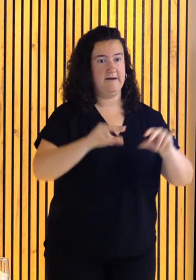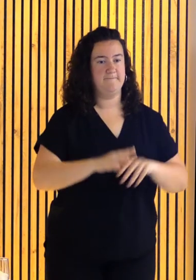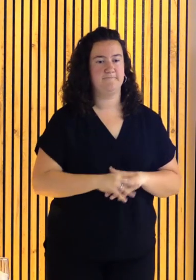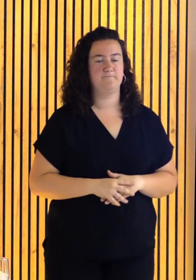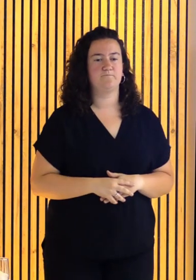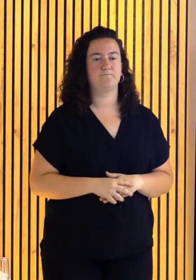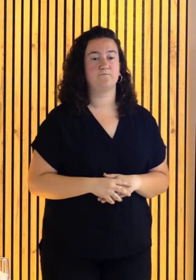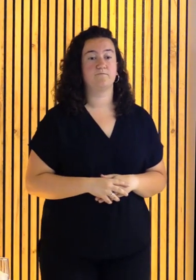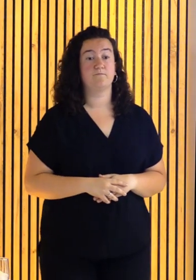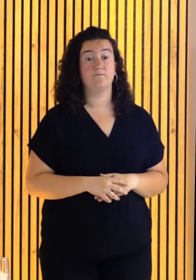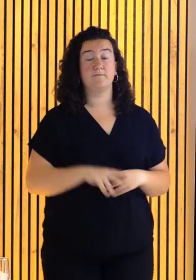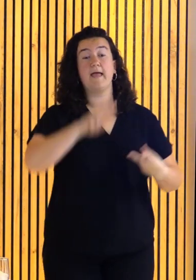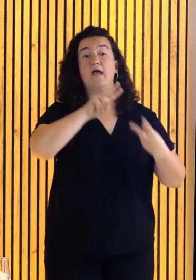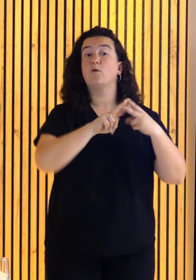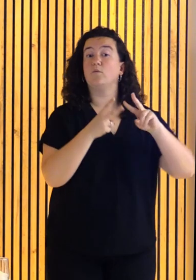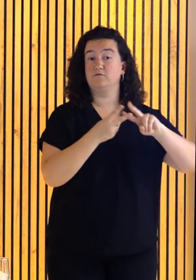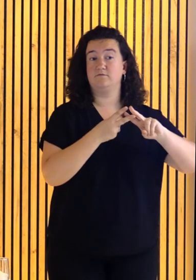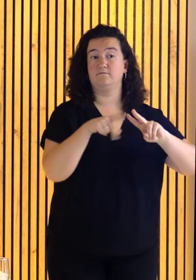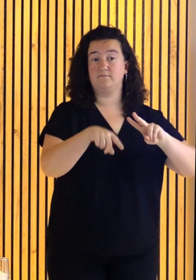topaketa bideteko ondorio bat izan zen,